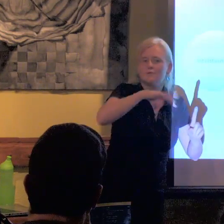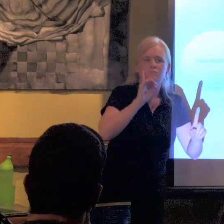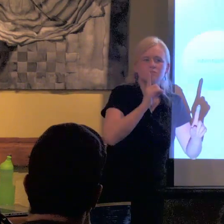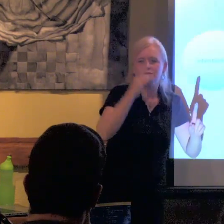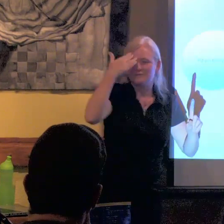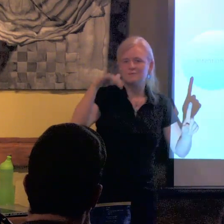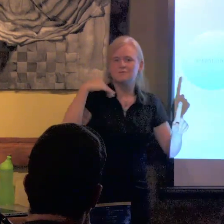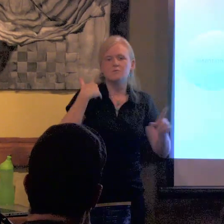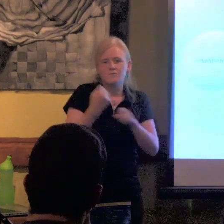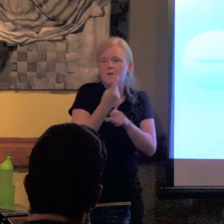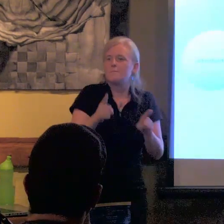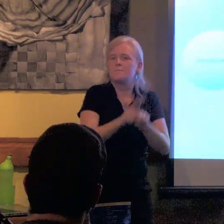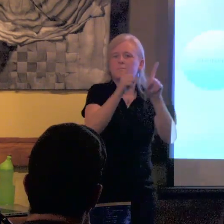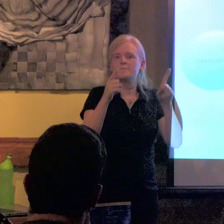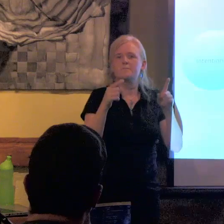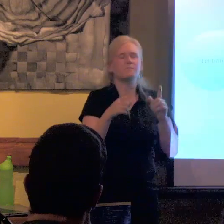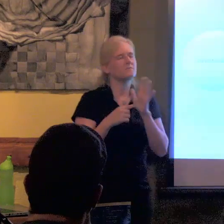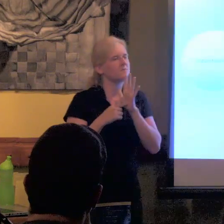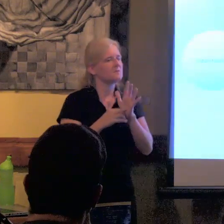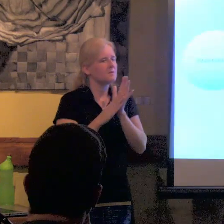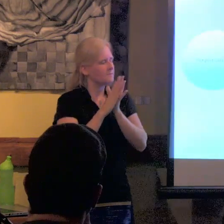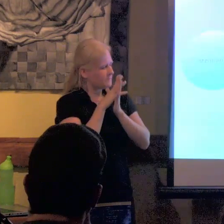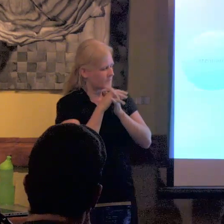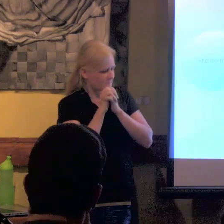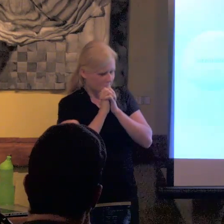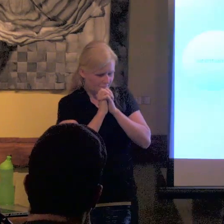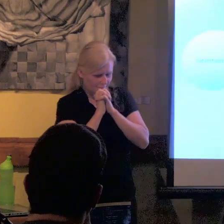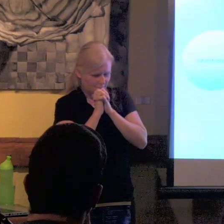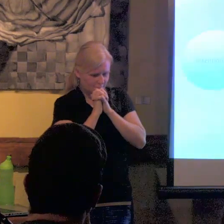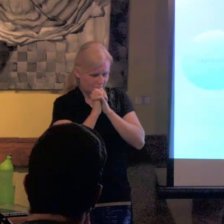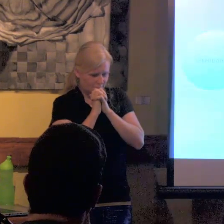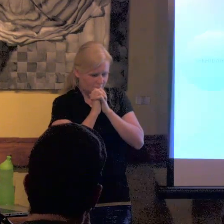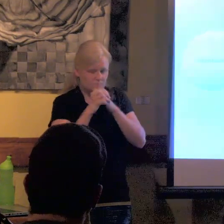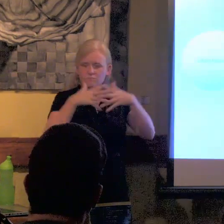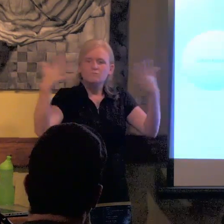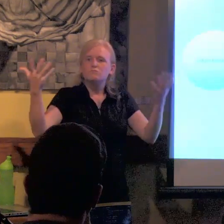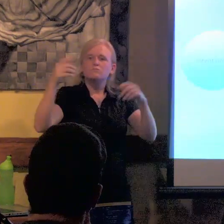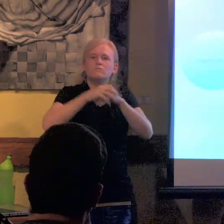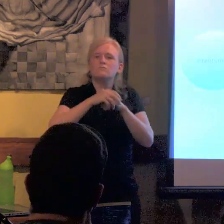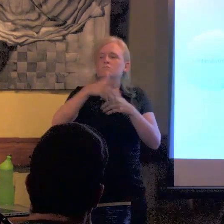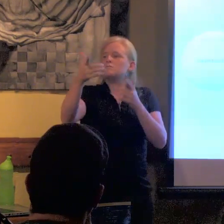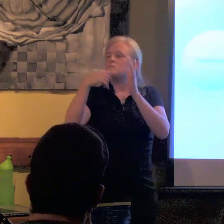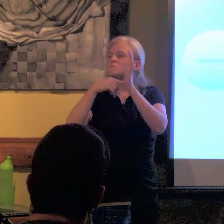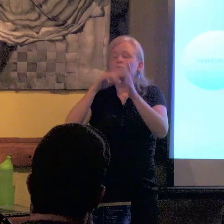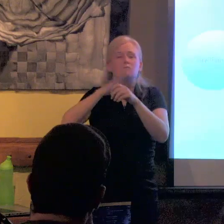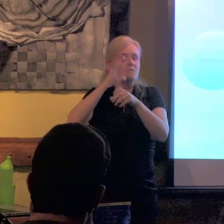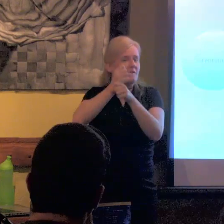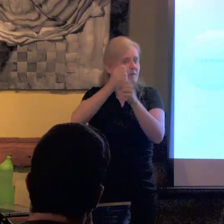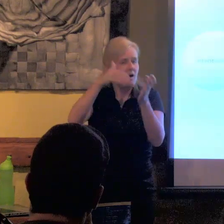qu'on est conscient, on le sait que c'est pas correct, mais je le fais quand même. C'est intentionnel. Quel exemple je pourrais vous donner à ce moment-là?